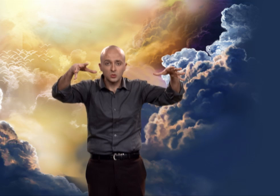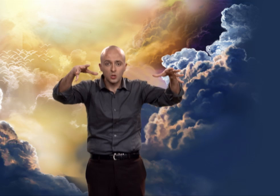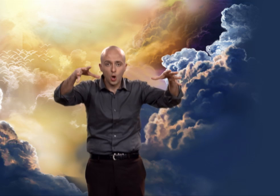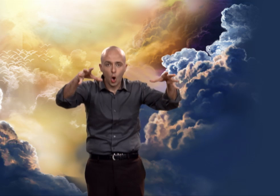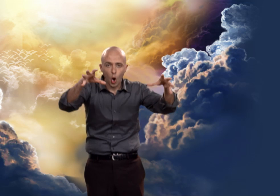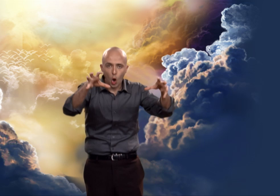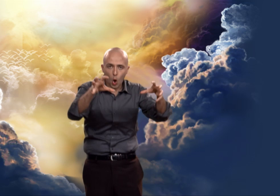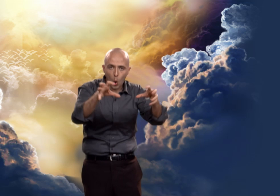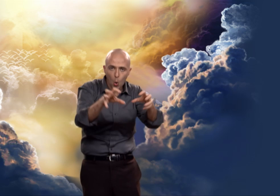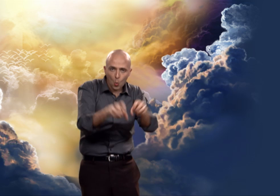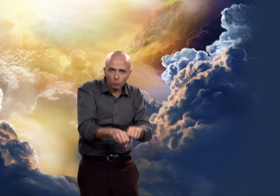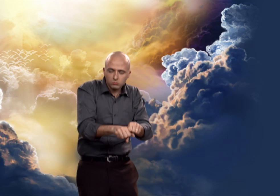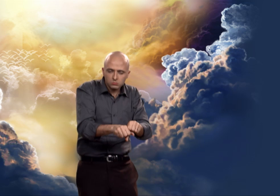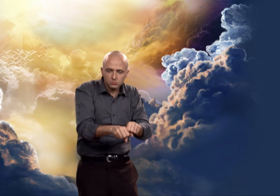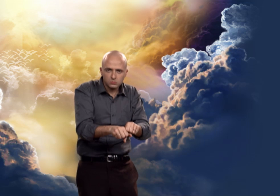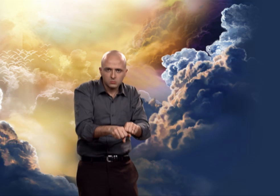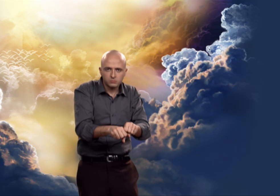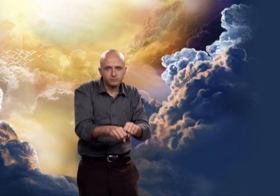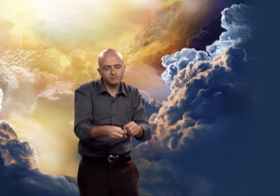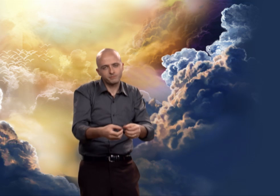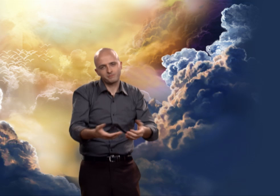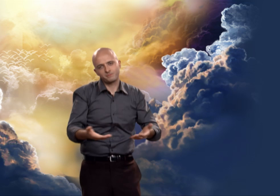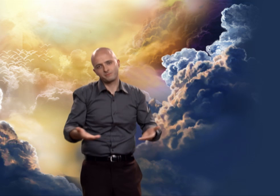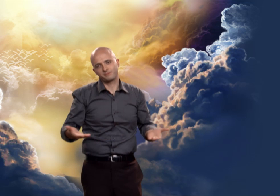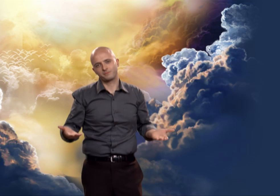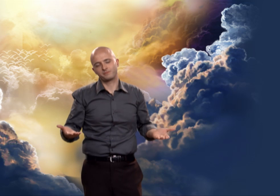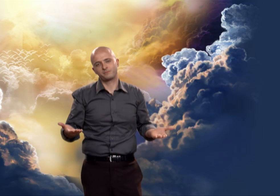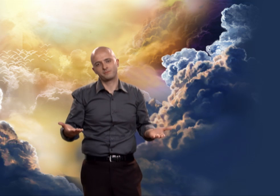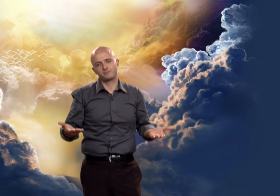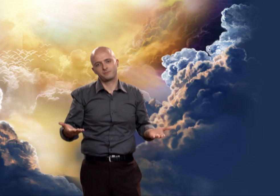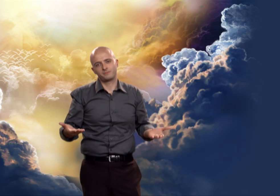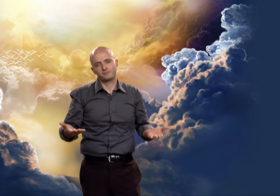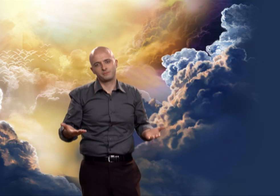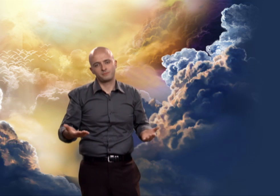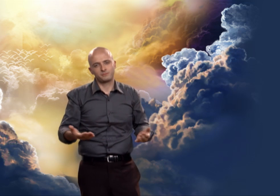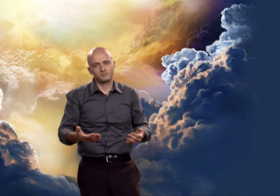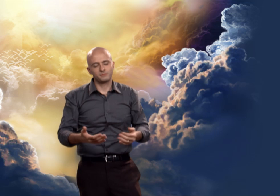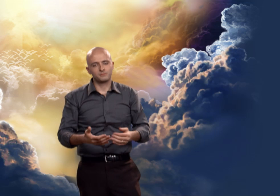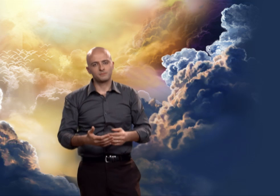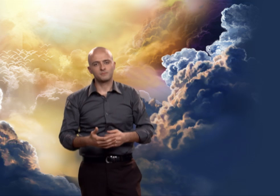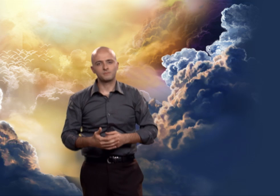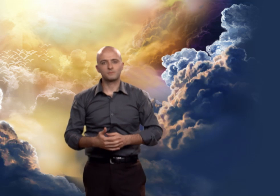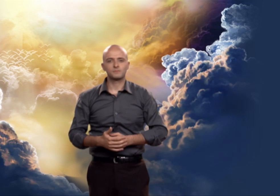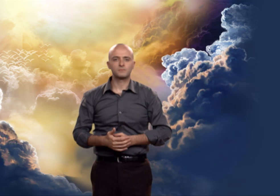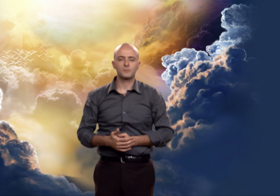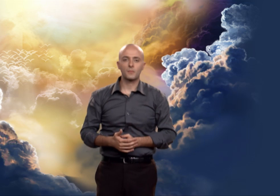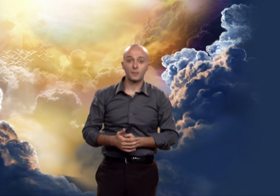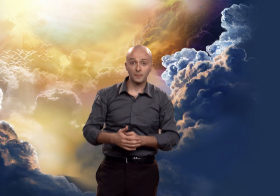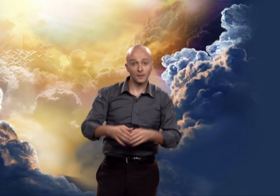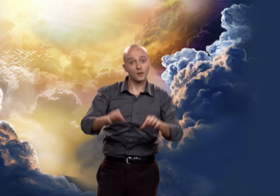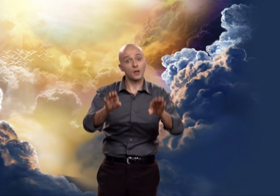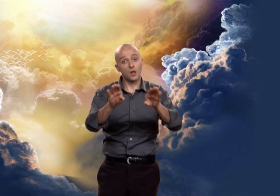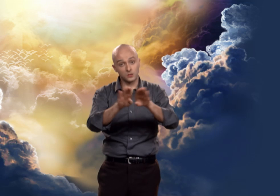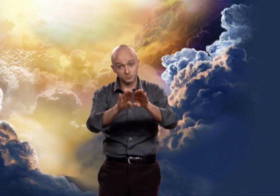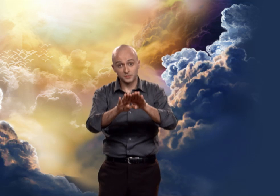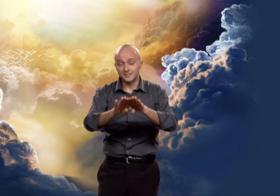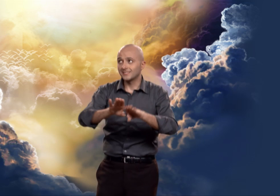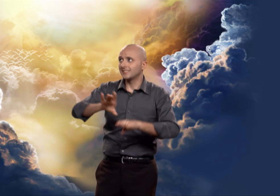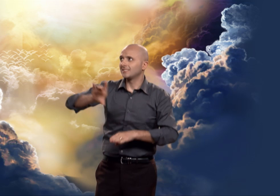a verdadeira luz que ilumina todos os homens. Se alguém quiser fazer a vontade dele, conhecerá a respeito da doutrina.